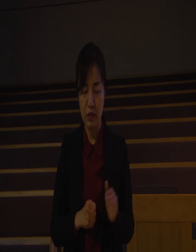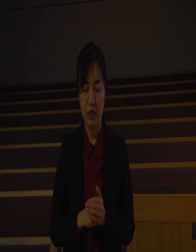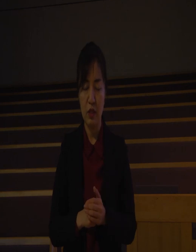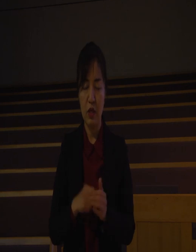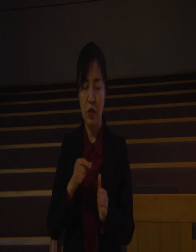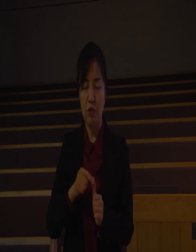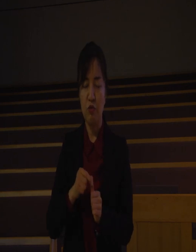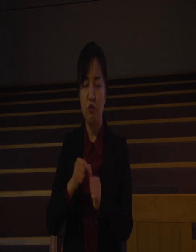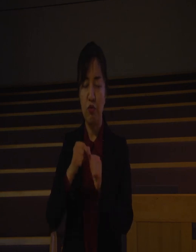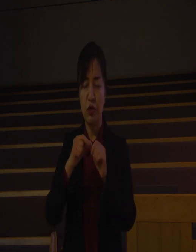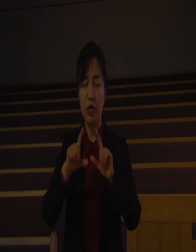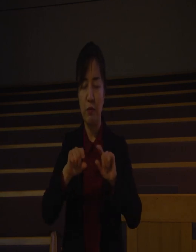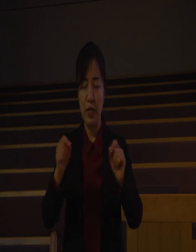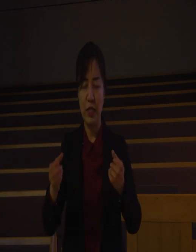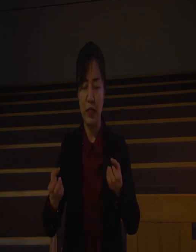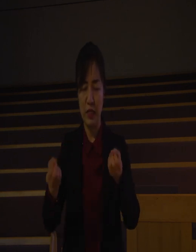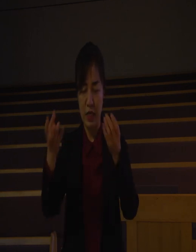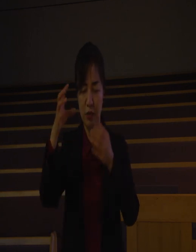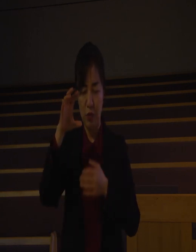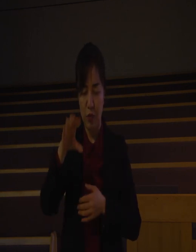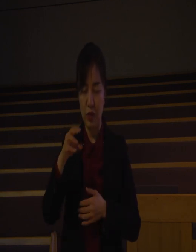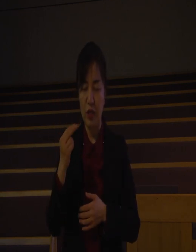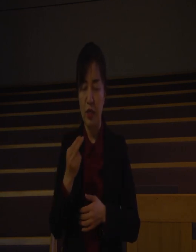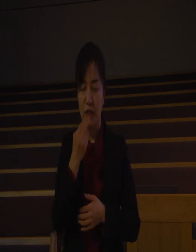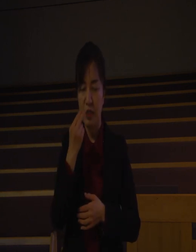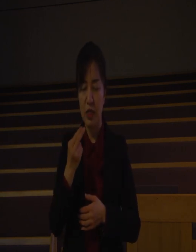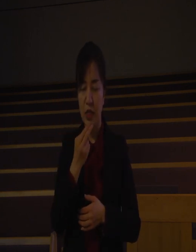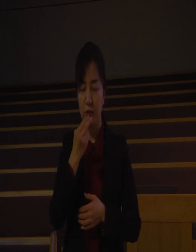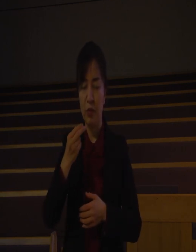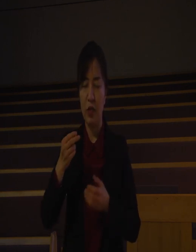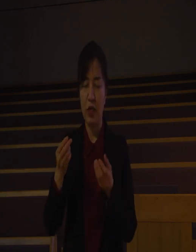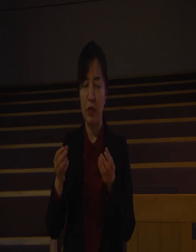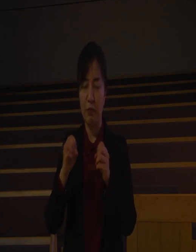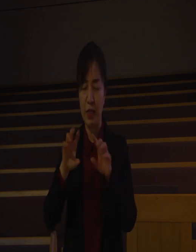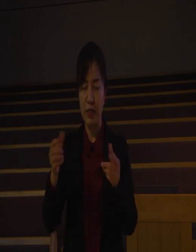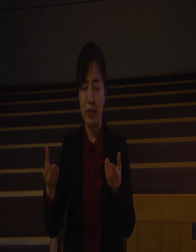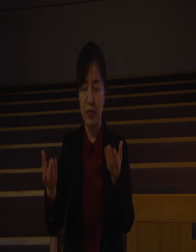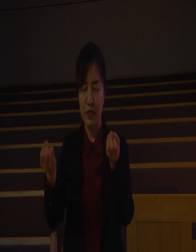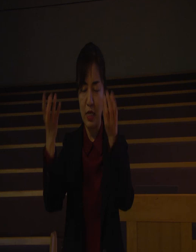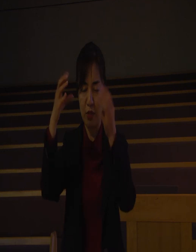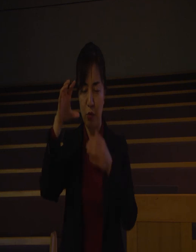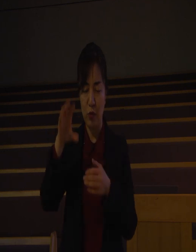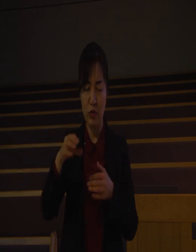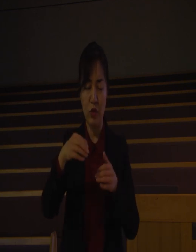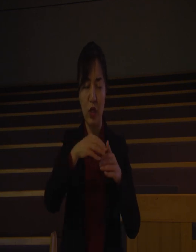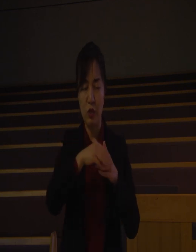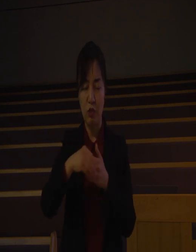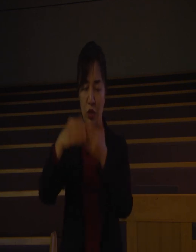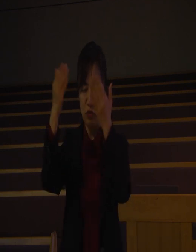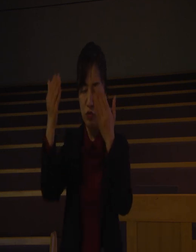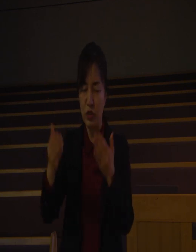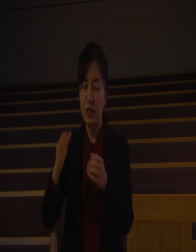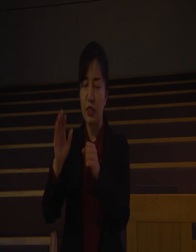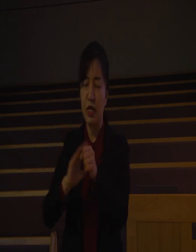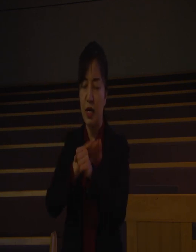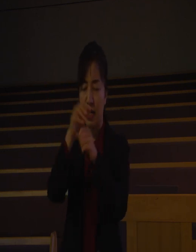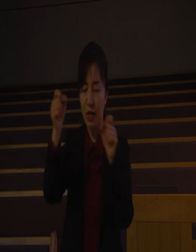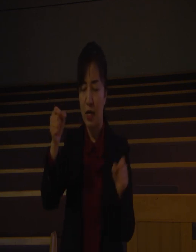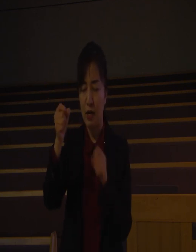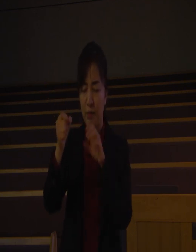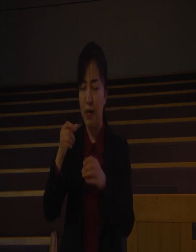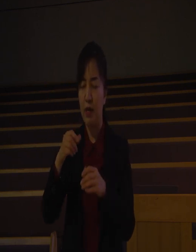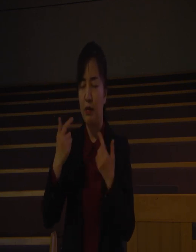우리를 구원의 만찬의 자리로, 생명의 만찬의 자리로 인도해 주신 그 놀라운 사랑 앞에